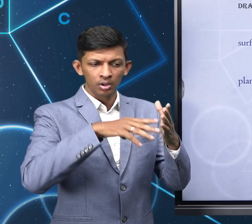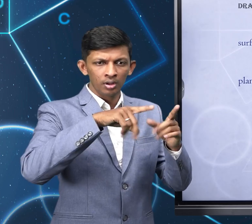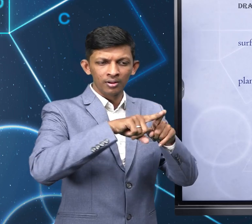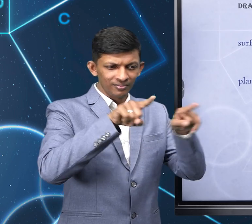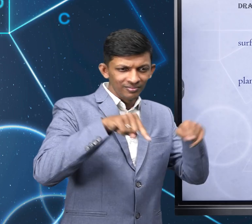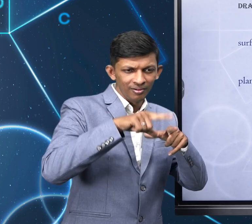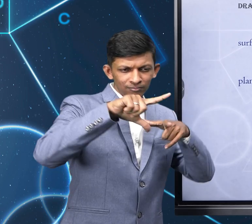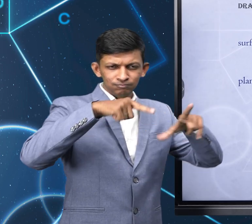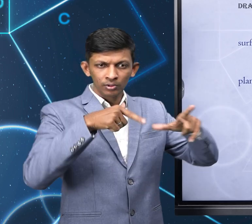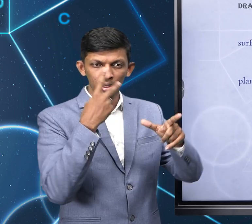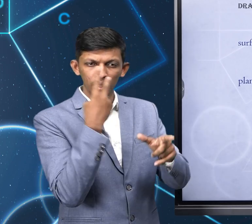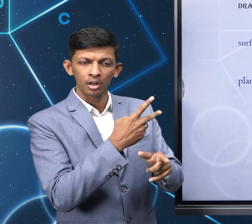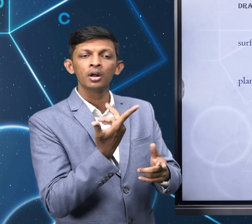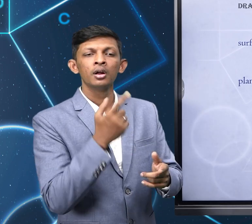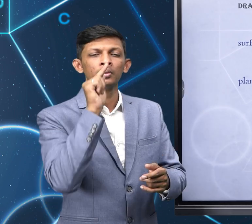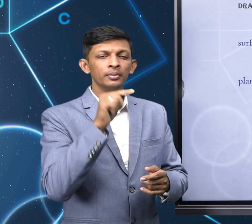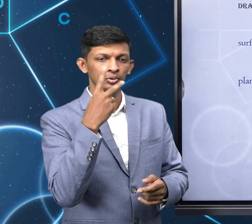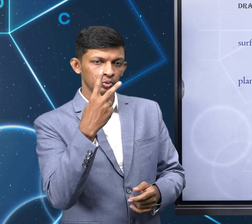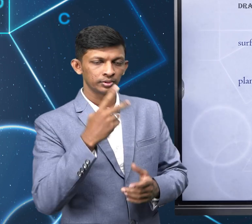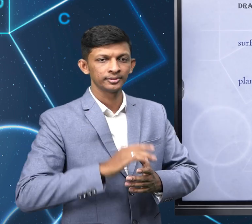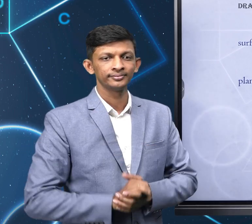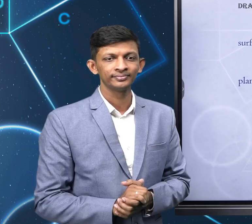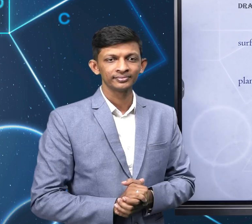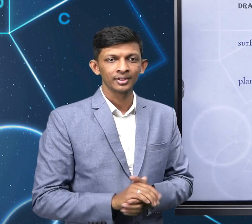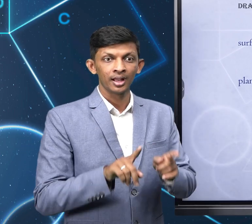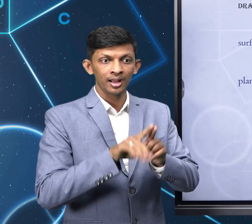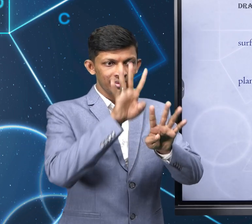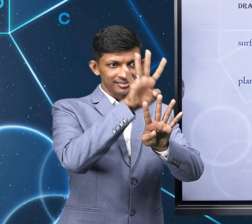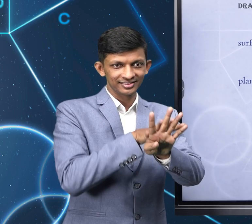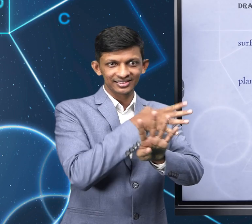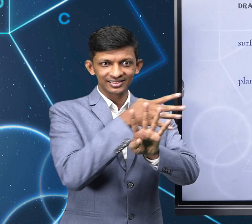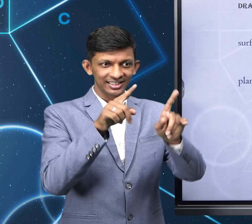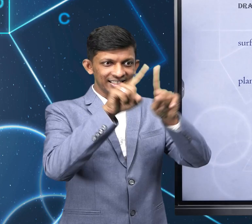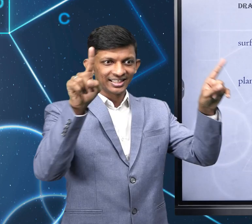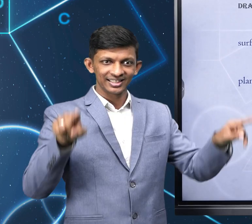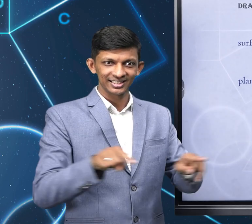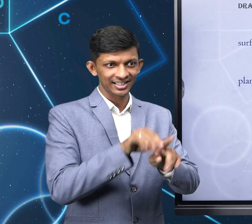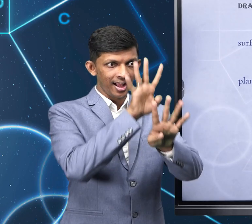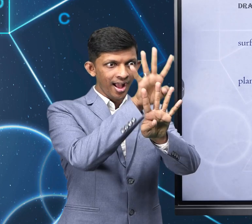मदत करण्यासाठी 2 तंत्रे आहेत. एक तिरकस स्केच,